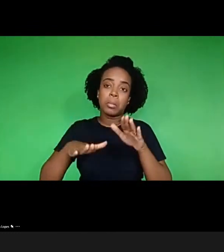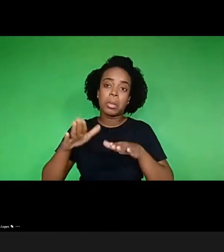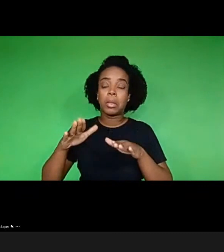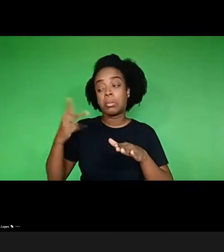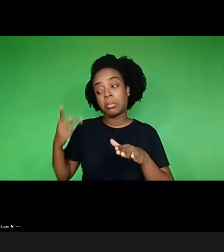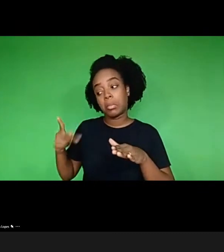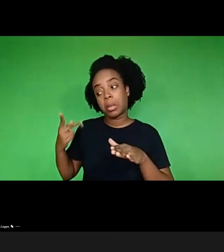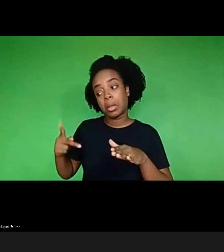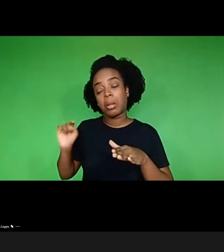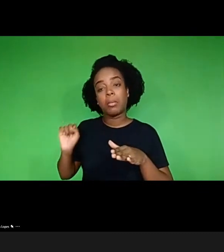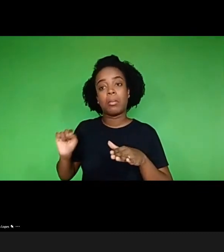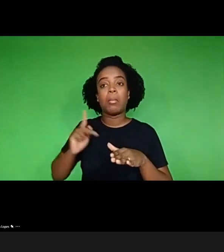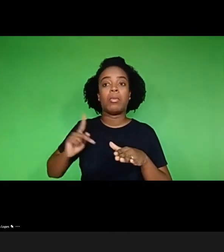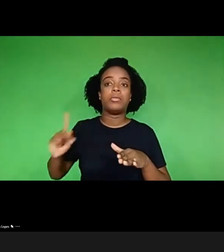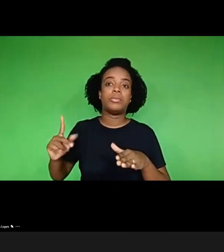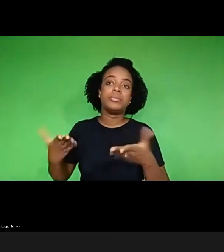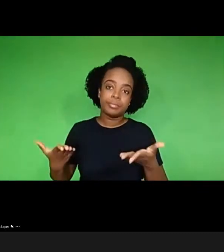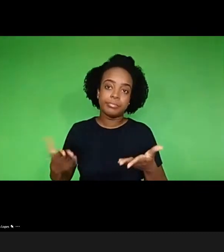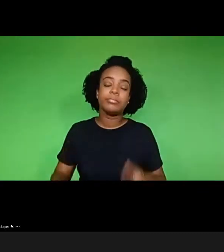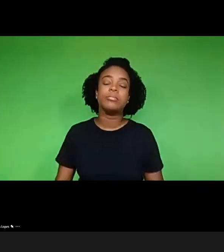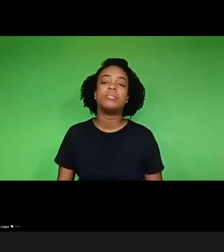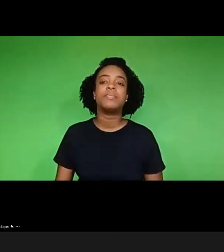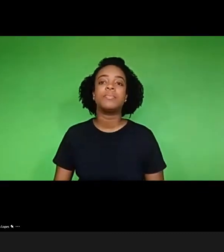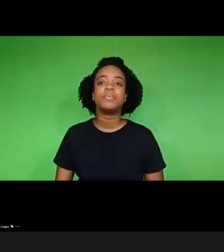Tudo certinho?